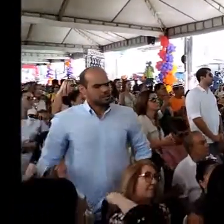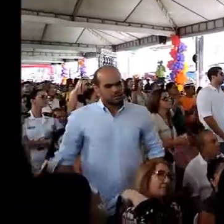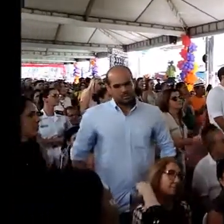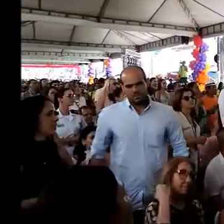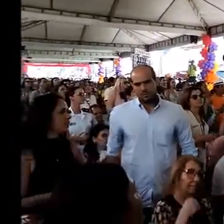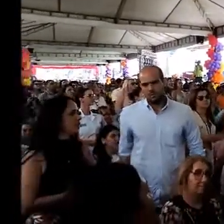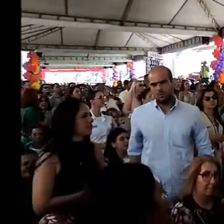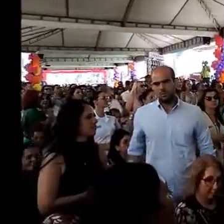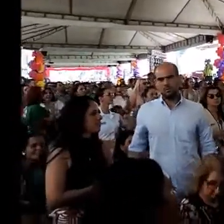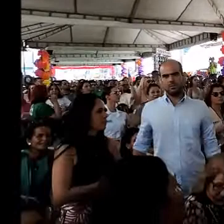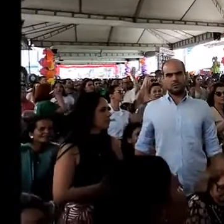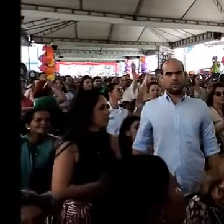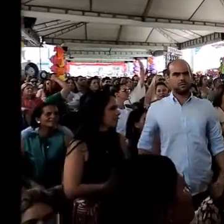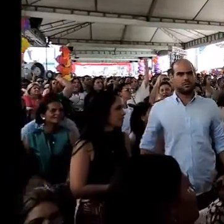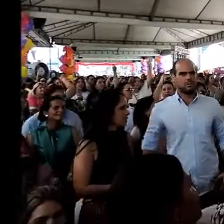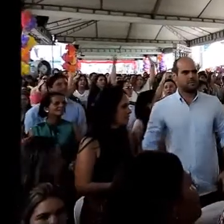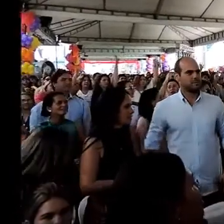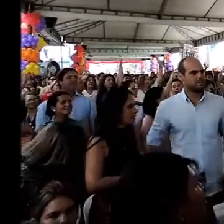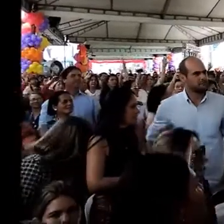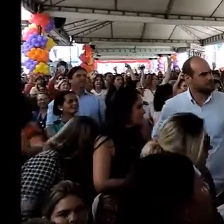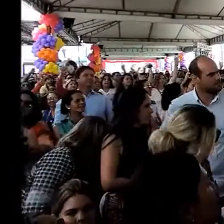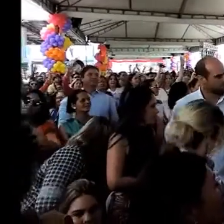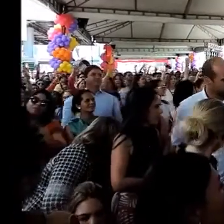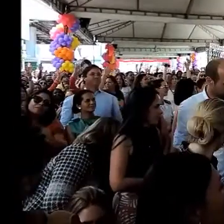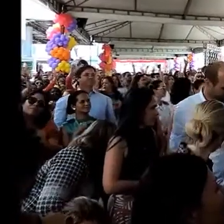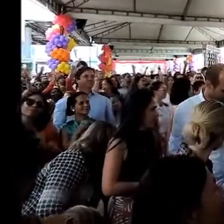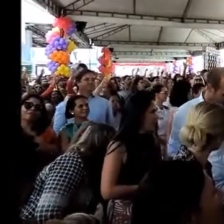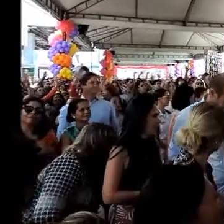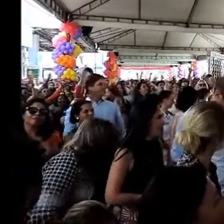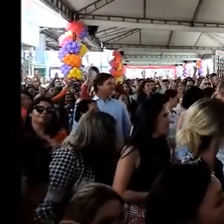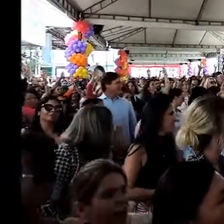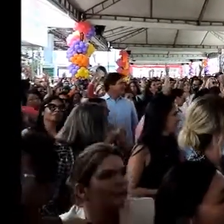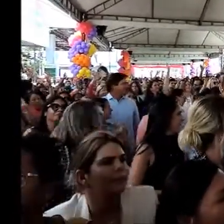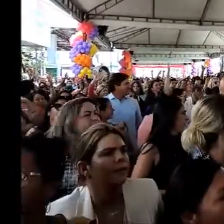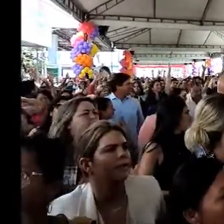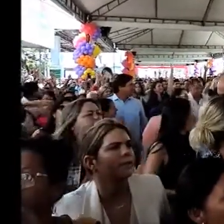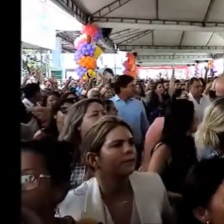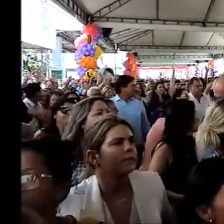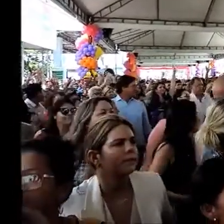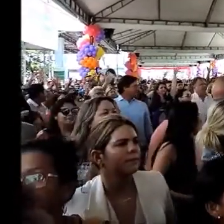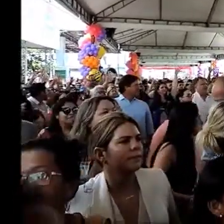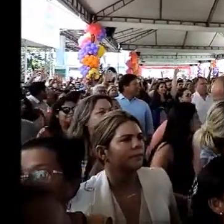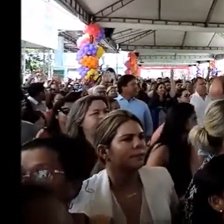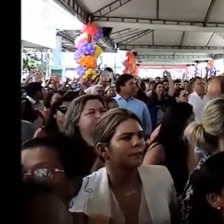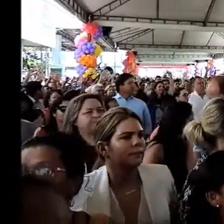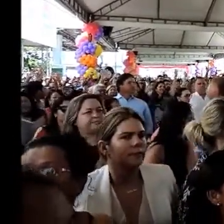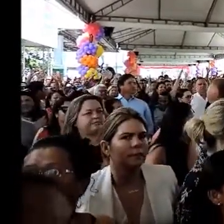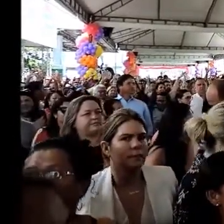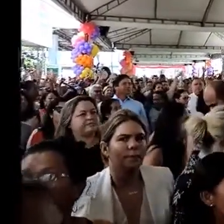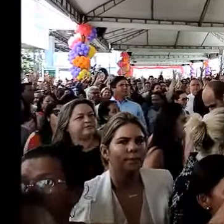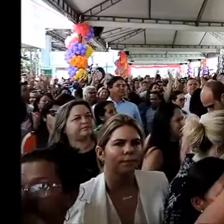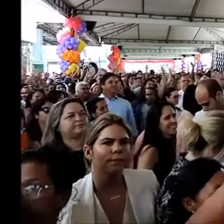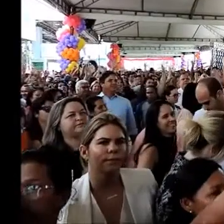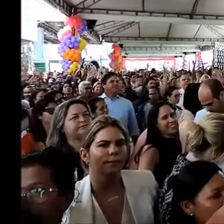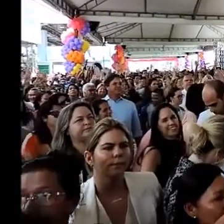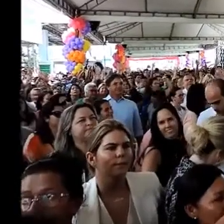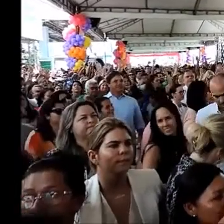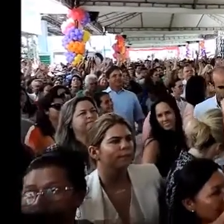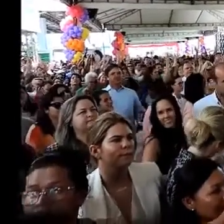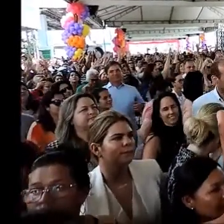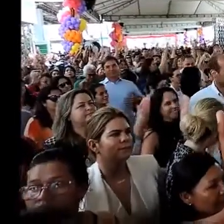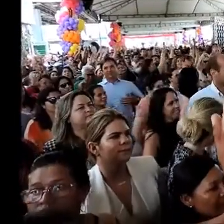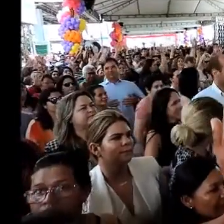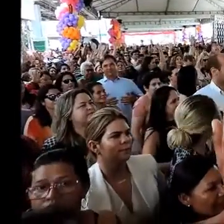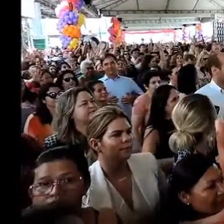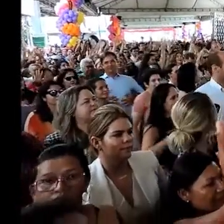levantem as mãos para que a gente possa fazer uma foto, um registro oficial deste momento histórico que Alagoas vive hoje,